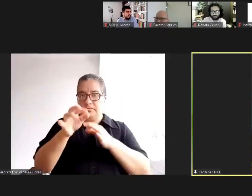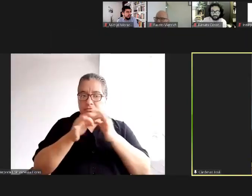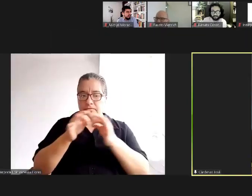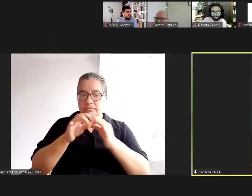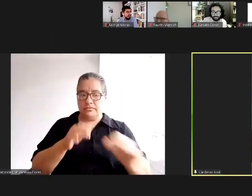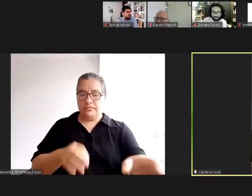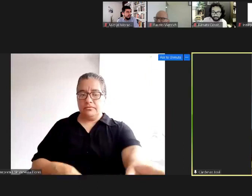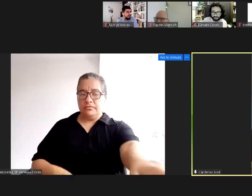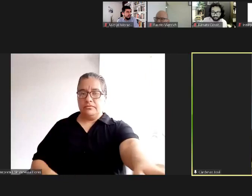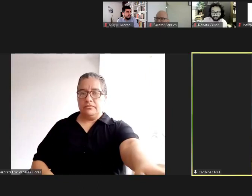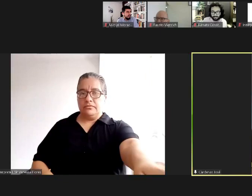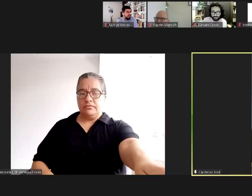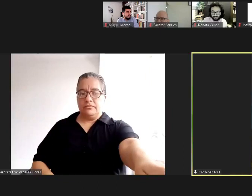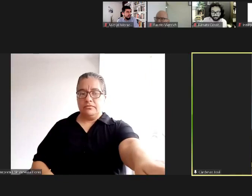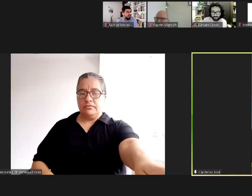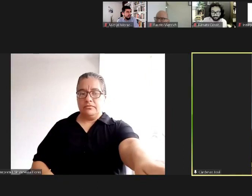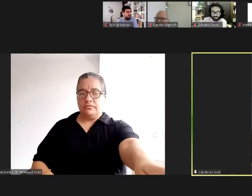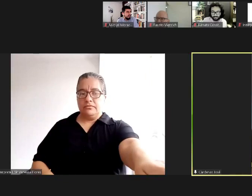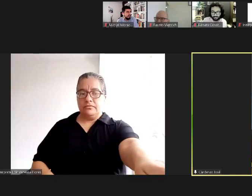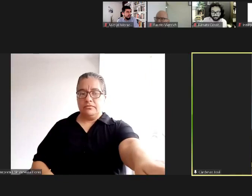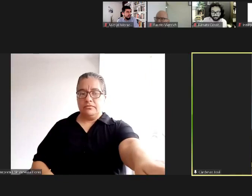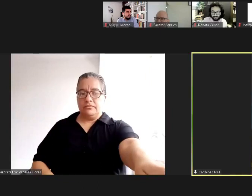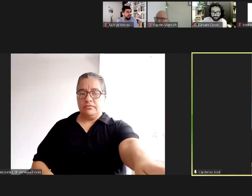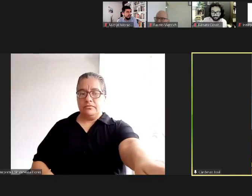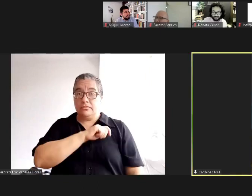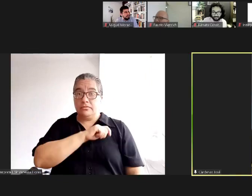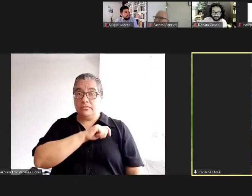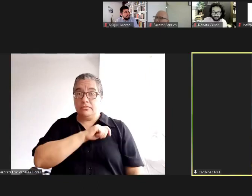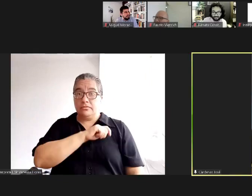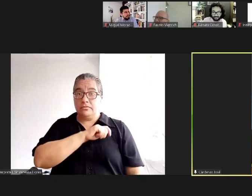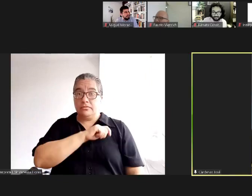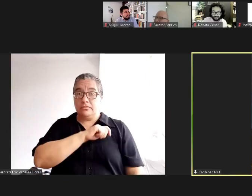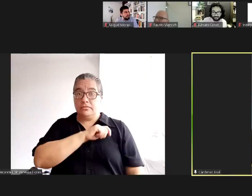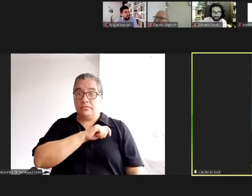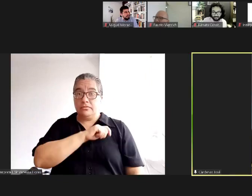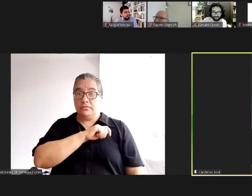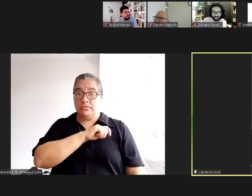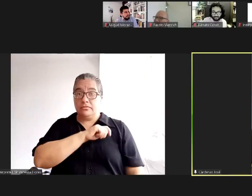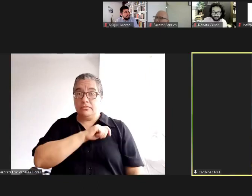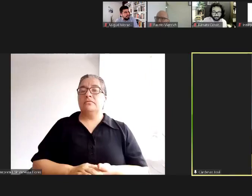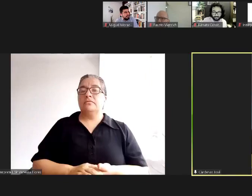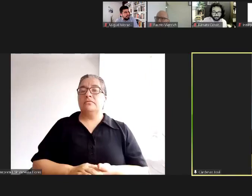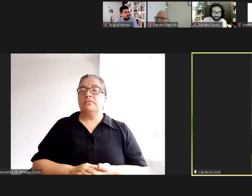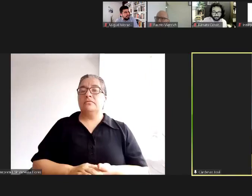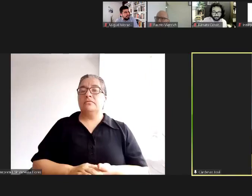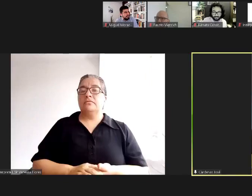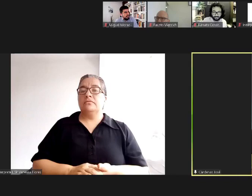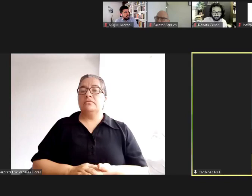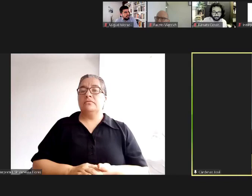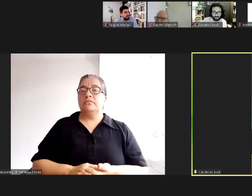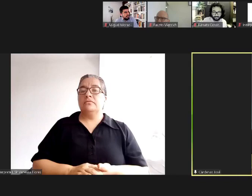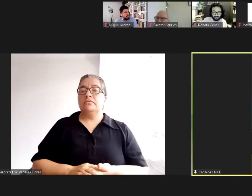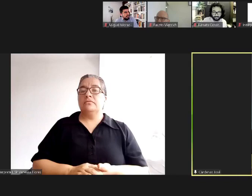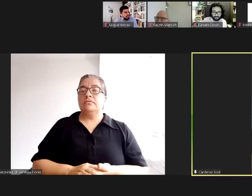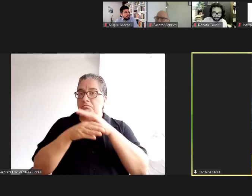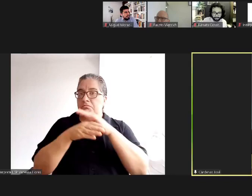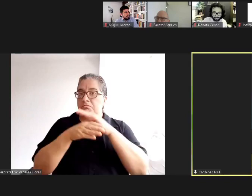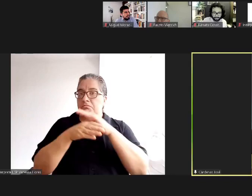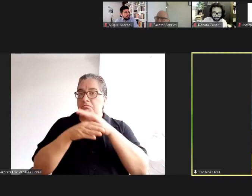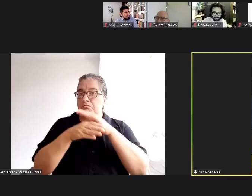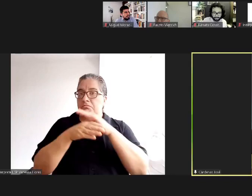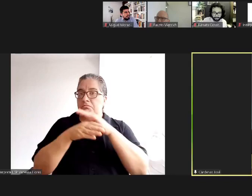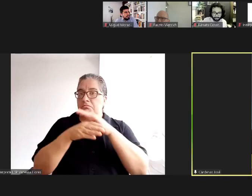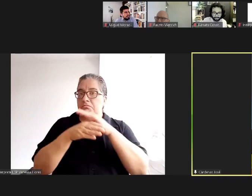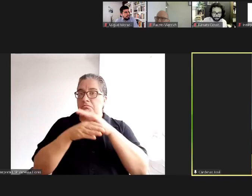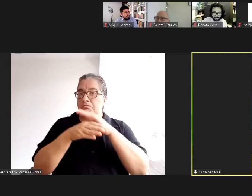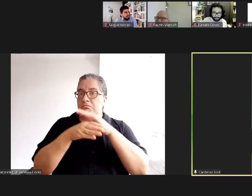ejemplo, de España, donde se ha avanzado y es uno de los referentes que nosotros tomamos, los elementos de accesibilidad son independientes a las personas que